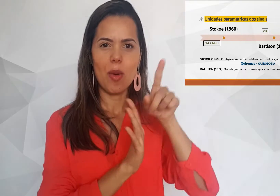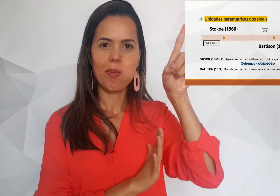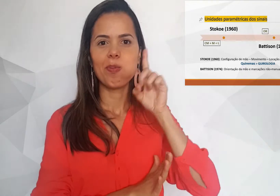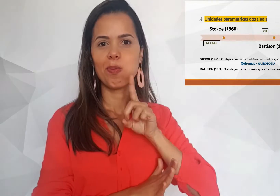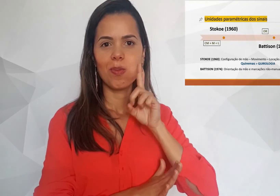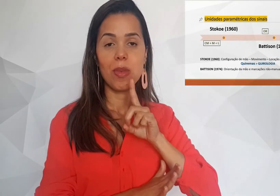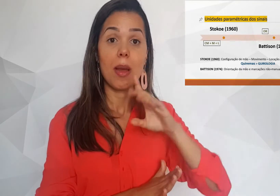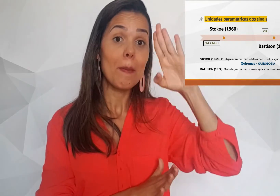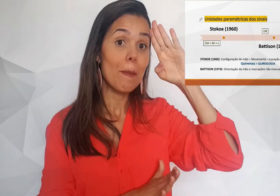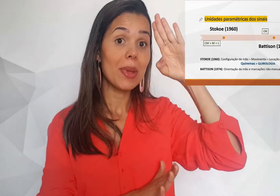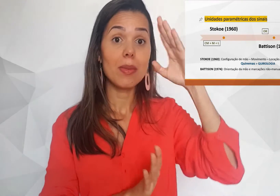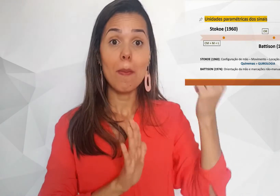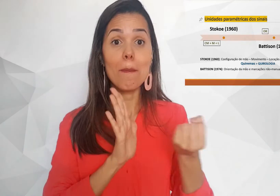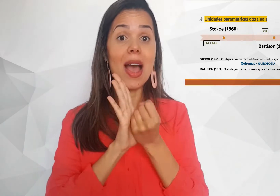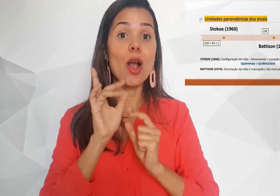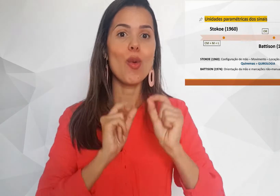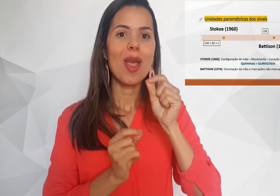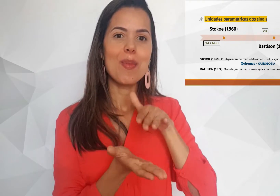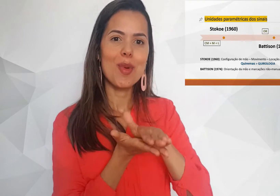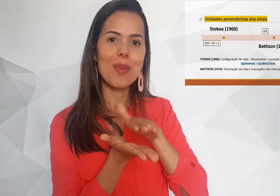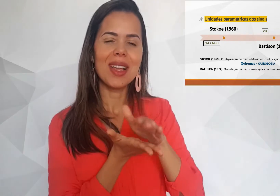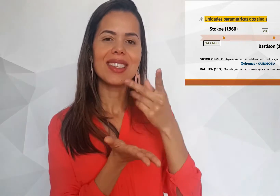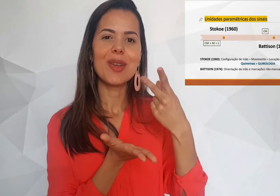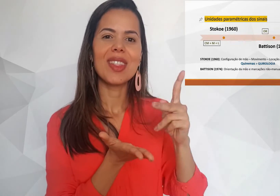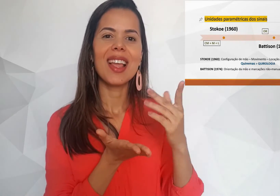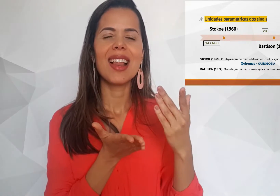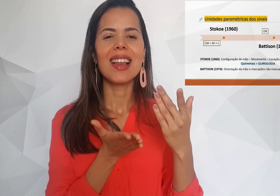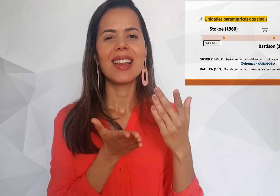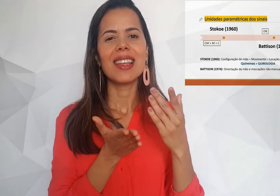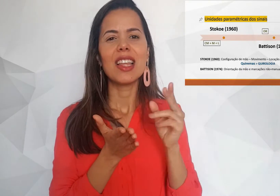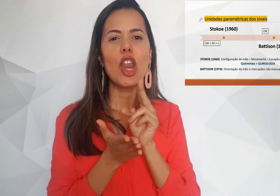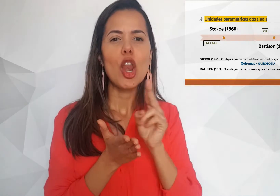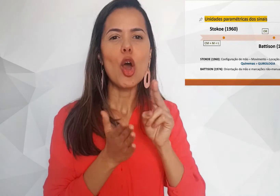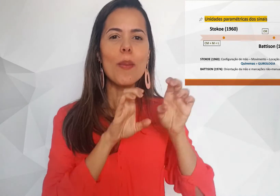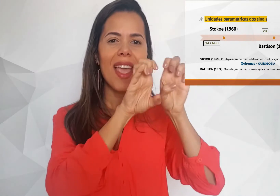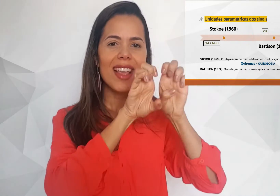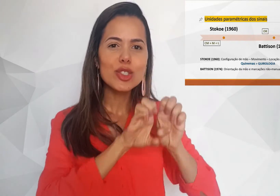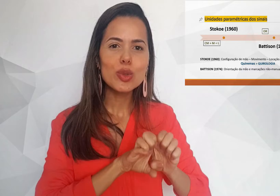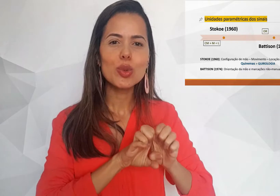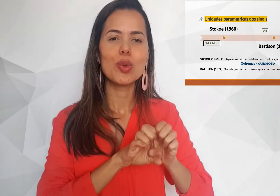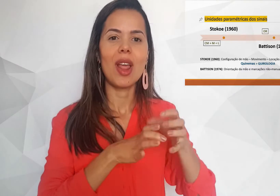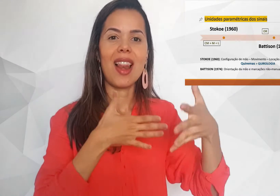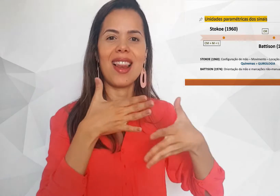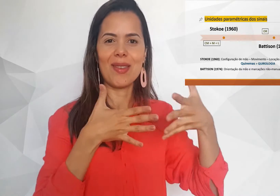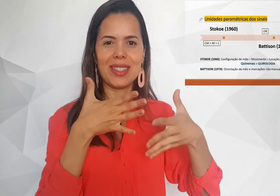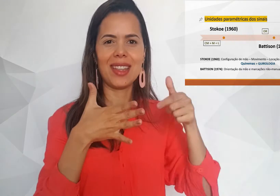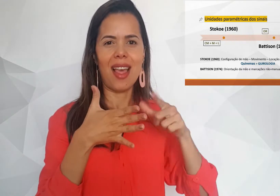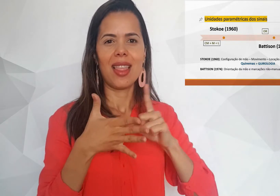ASL, e principalmente o marco é a publicação dele chamada de Estrutura da Língua de Sinais, nos anos